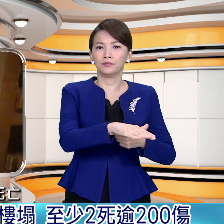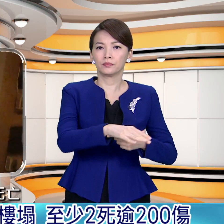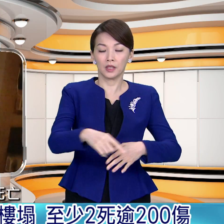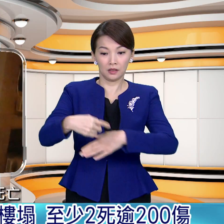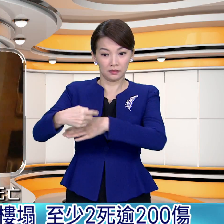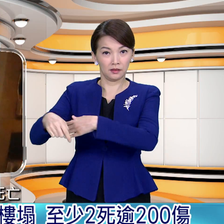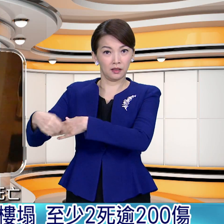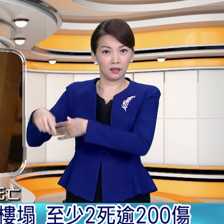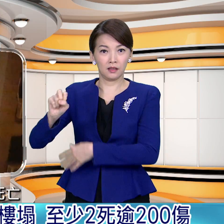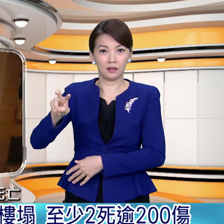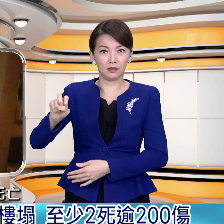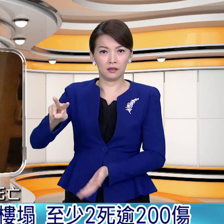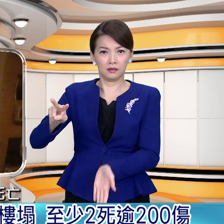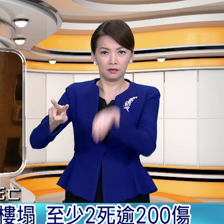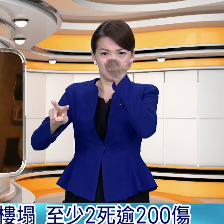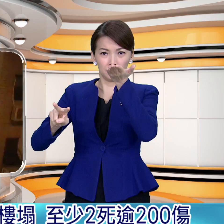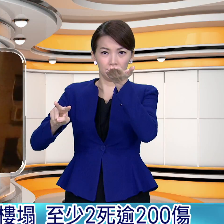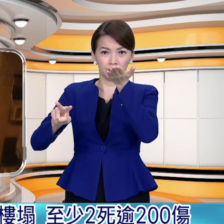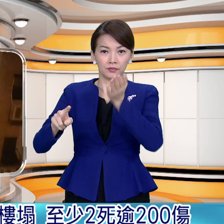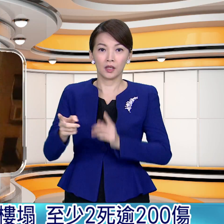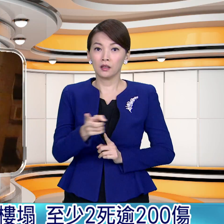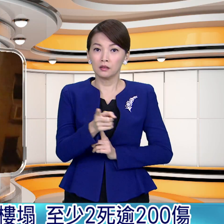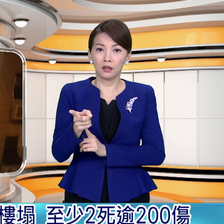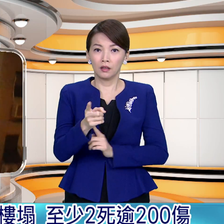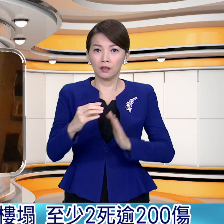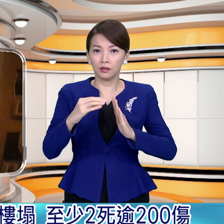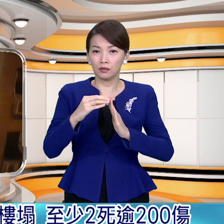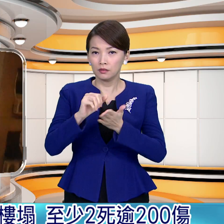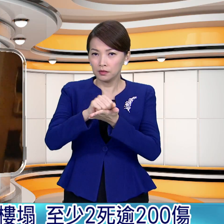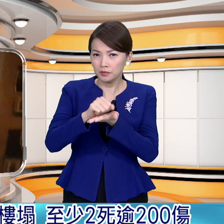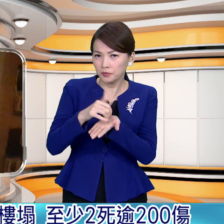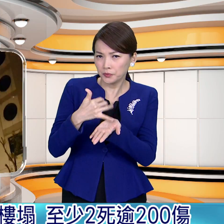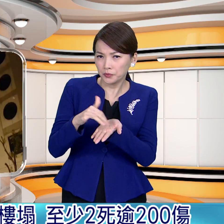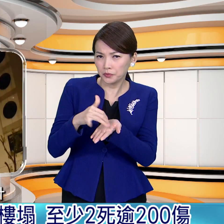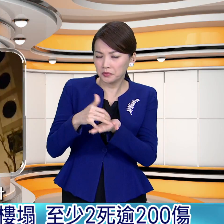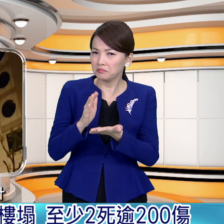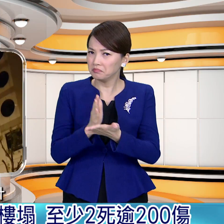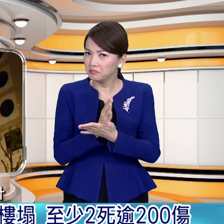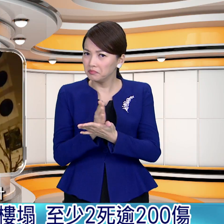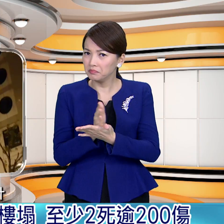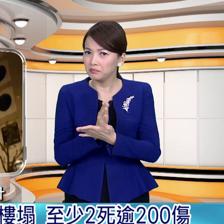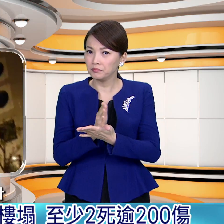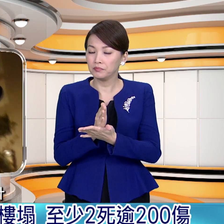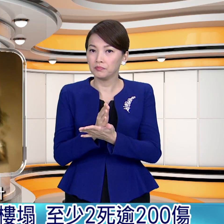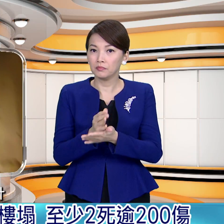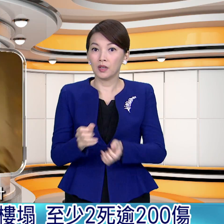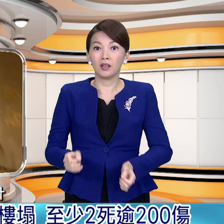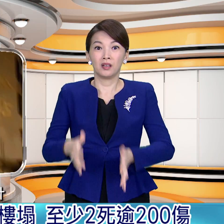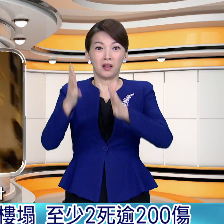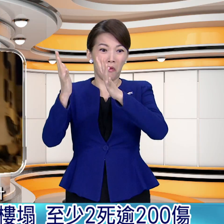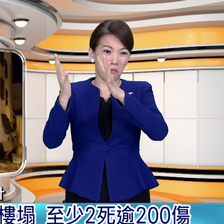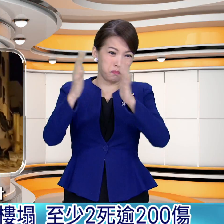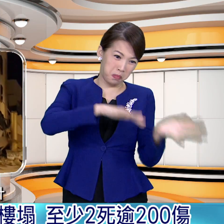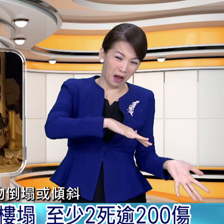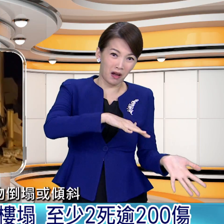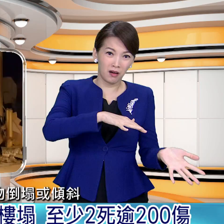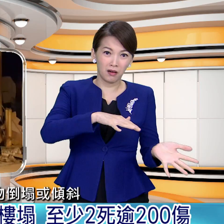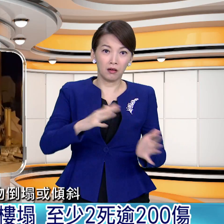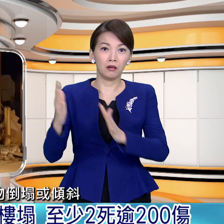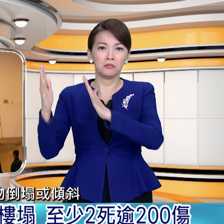有两人死亡，超过200人受伤。而根据消防局的统计，至少有